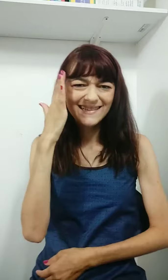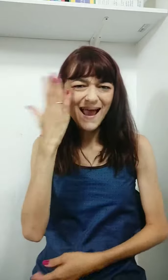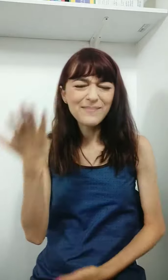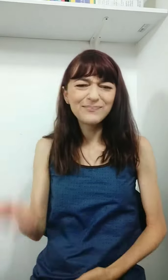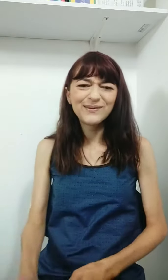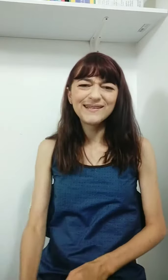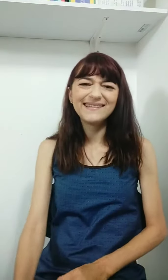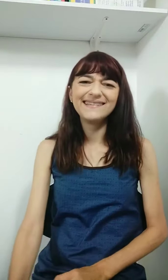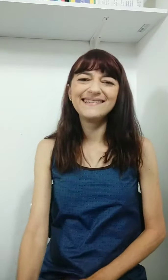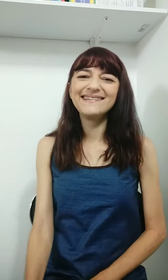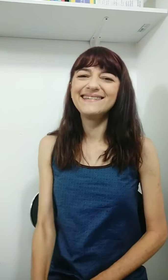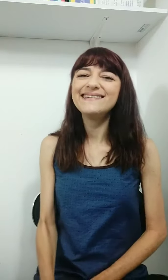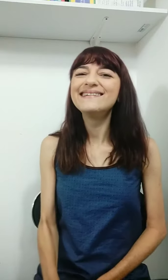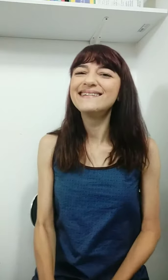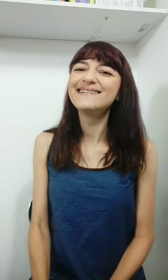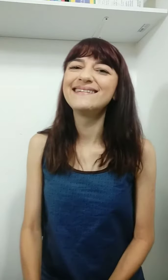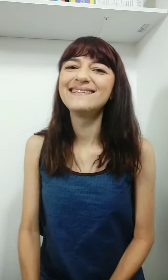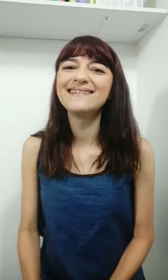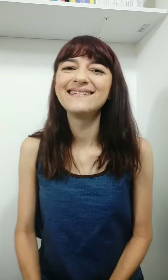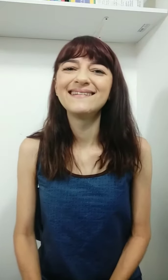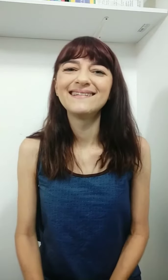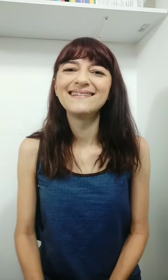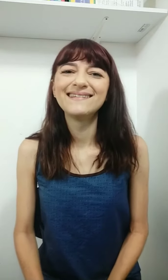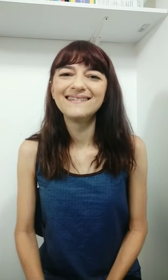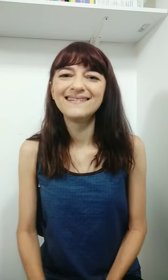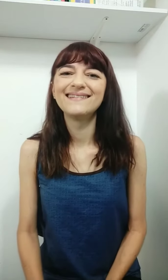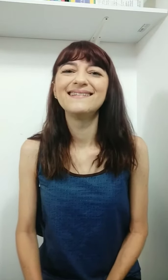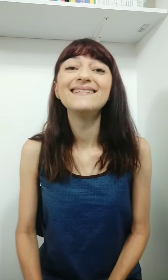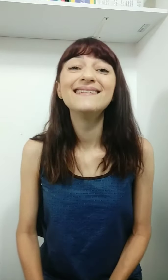responde? Vocês sabem? Tem alguém aqui que sabe como que o surdo faz?